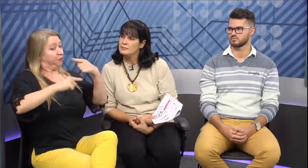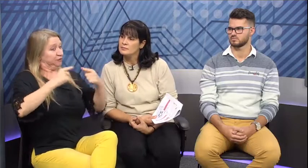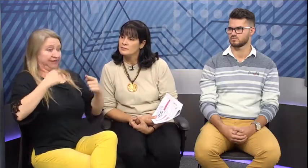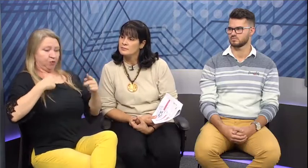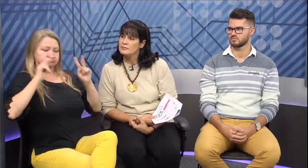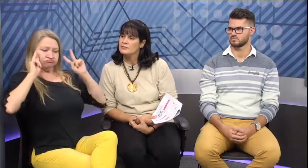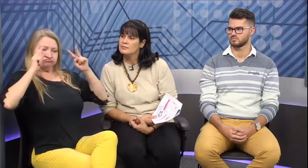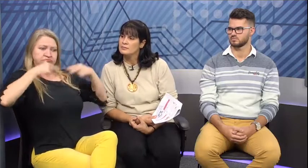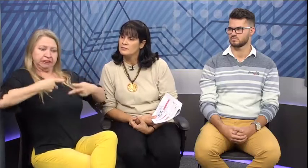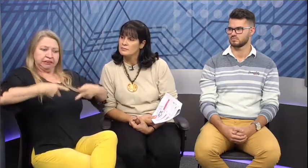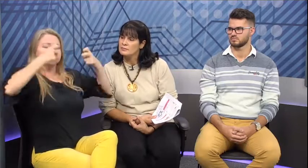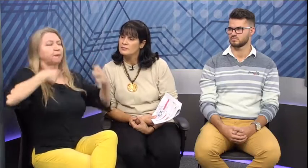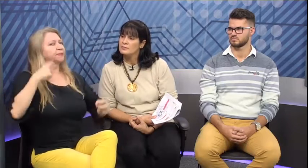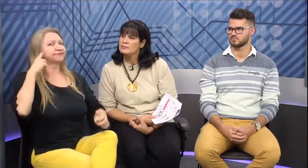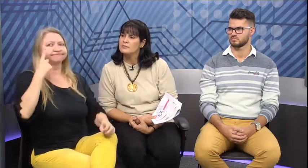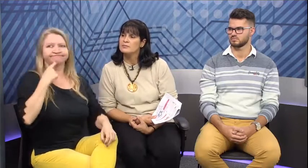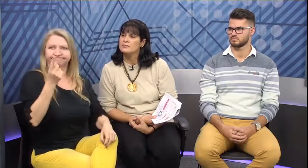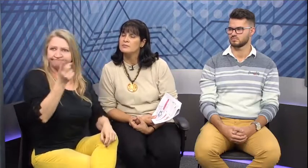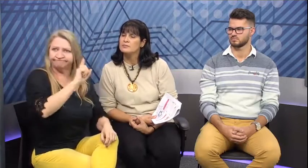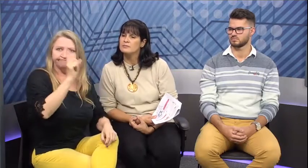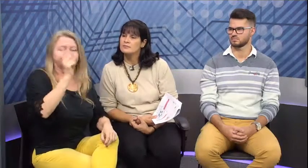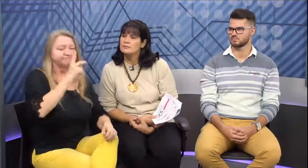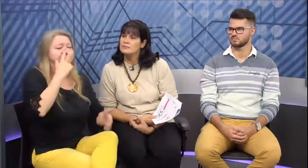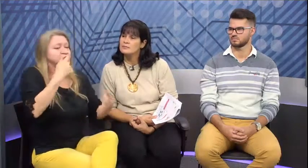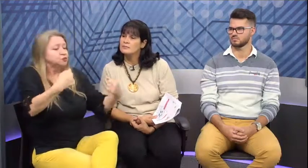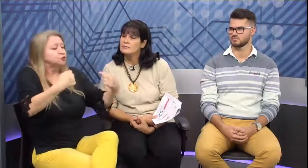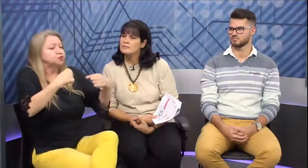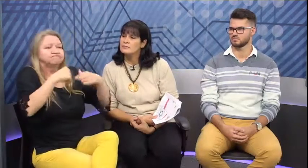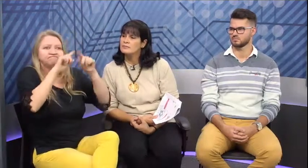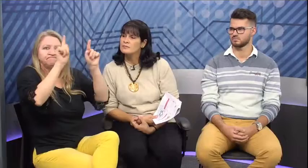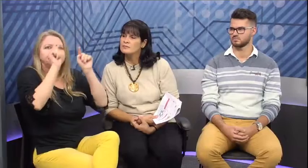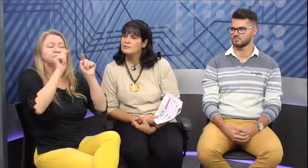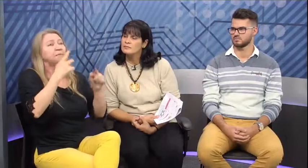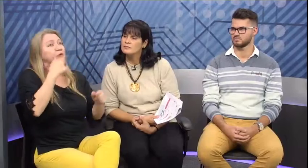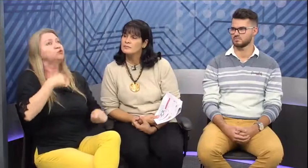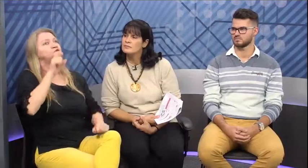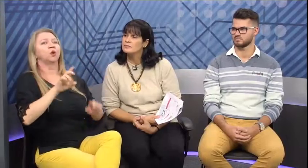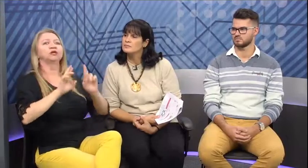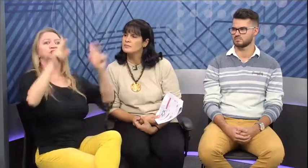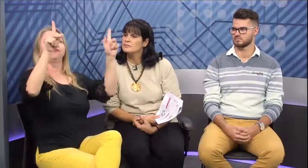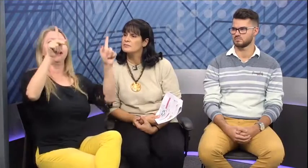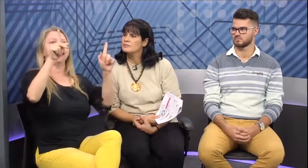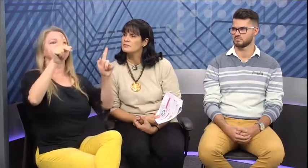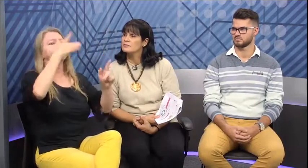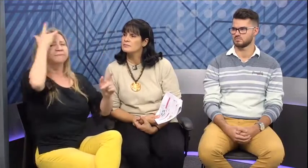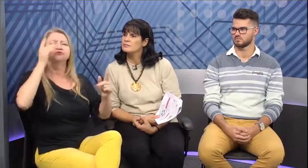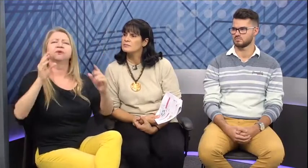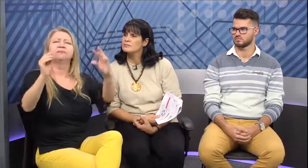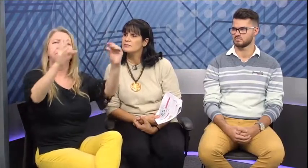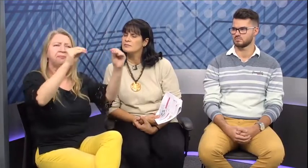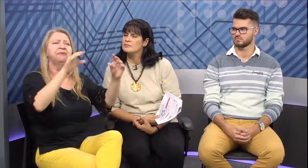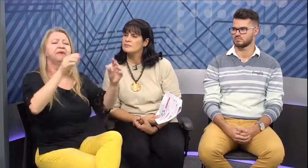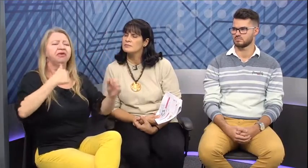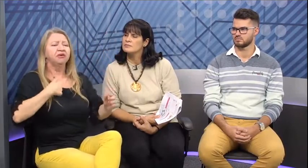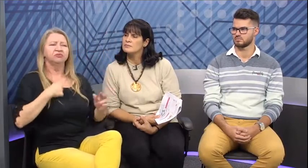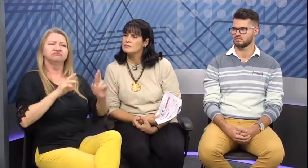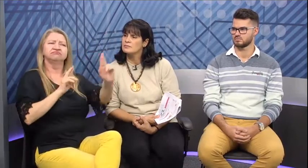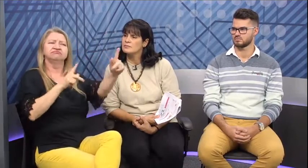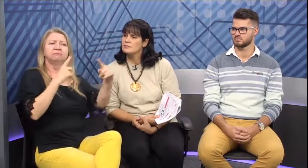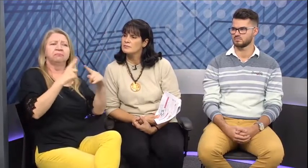me acalmando e eu não me descobri surda. Eu me descobri como diferente. Então,